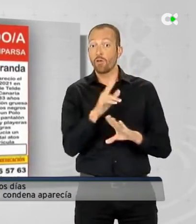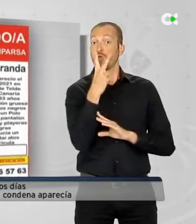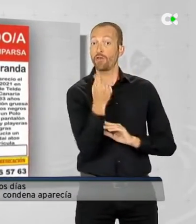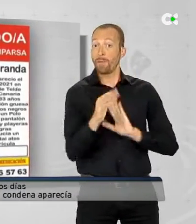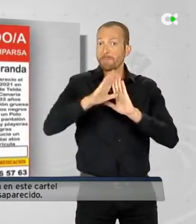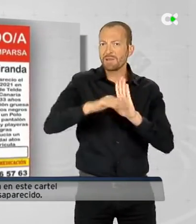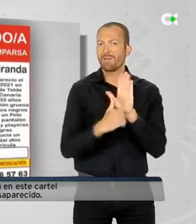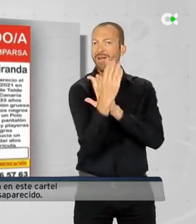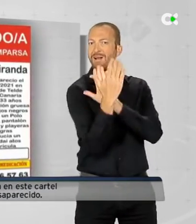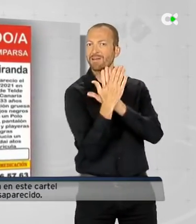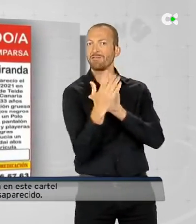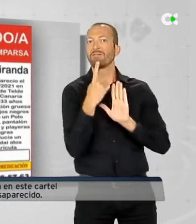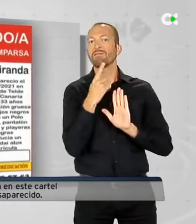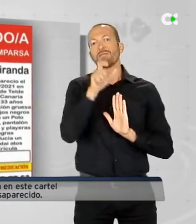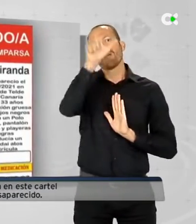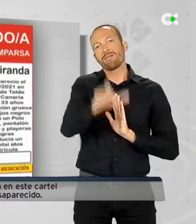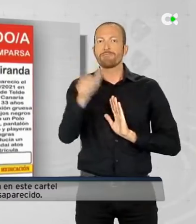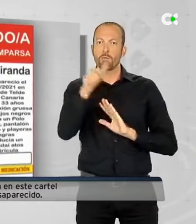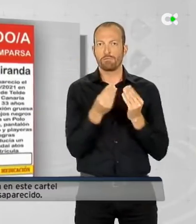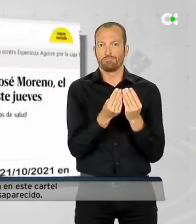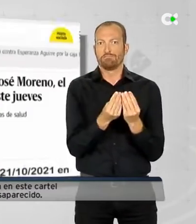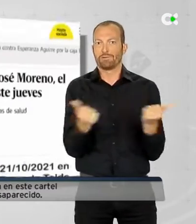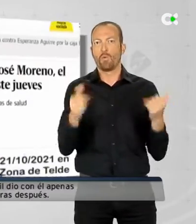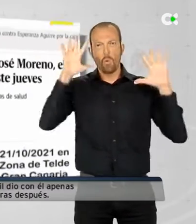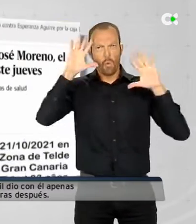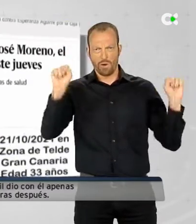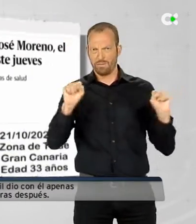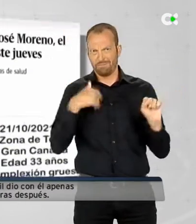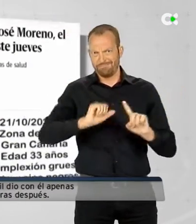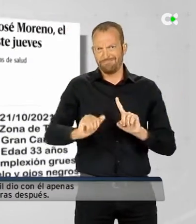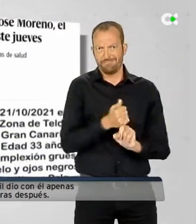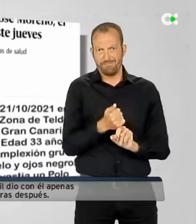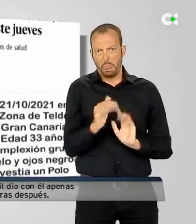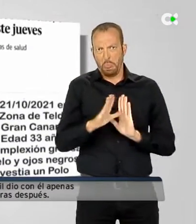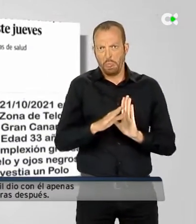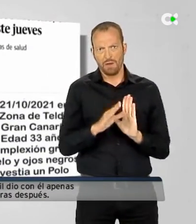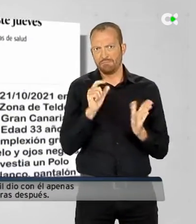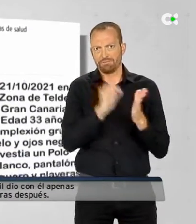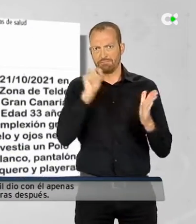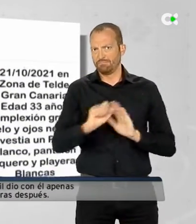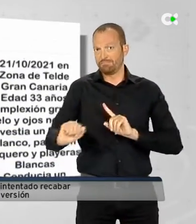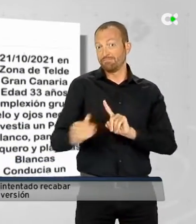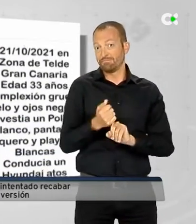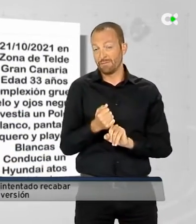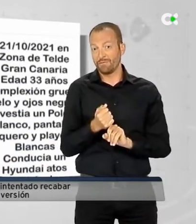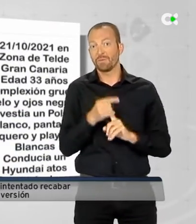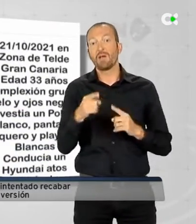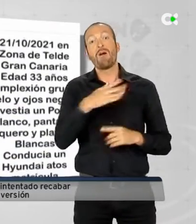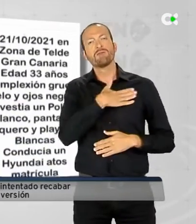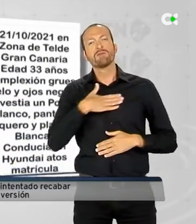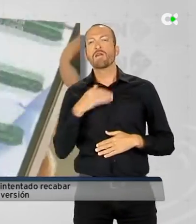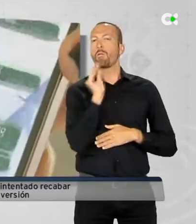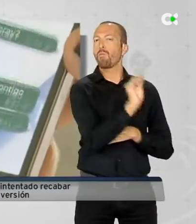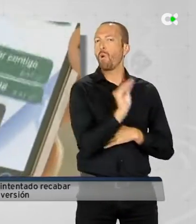aparecía su imagen en este cartel de desaparecido. La Guardia Civil dio con él apenas unas horas después. Esta casa ha intentado recabar